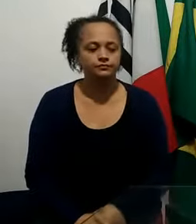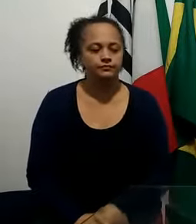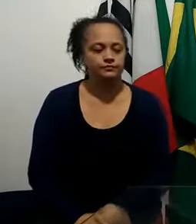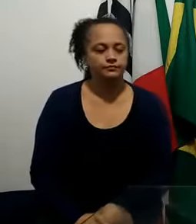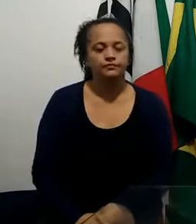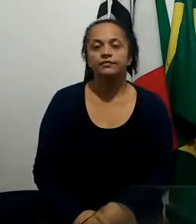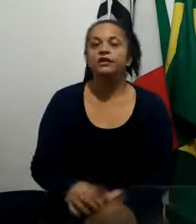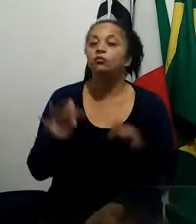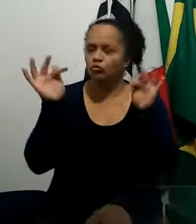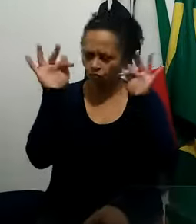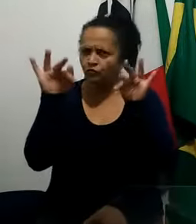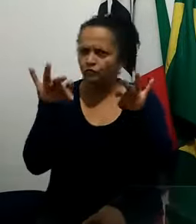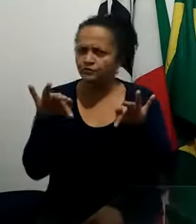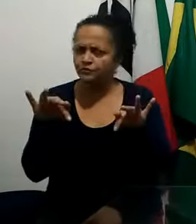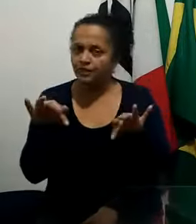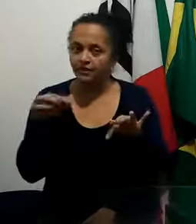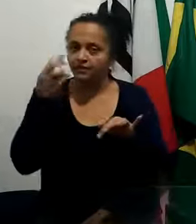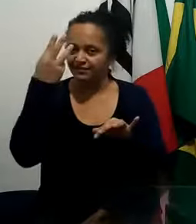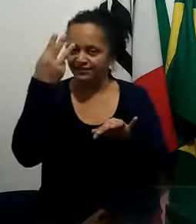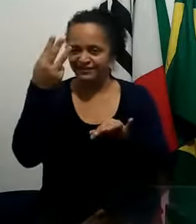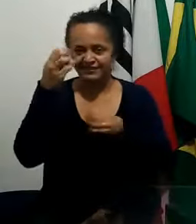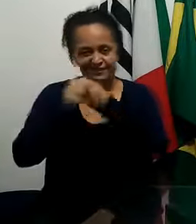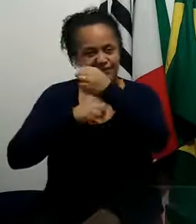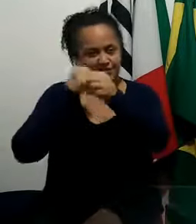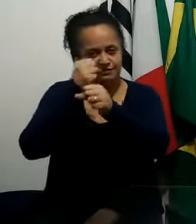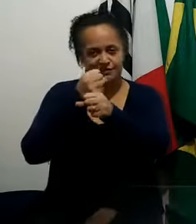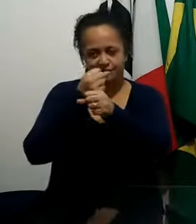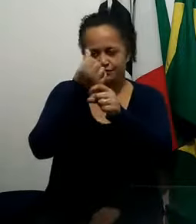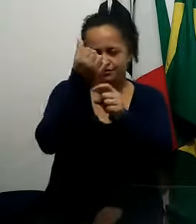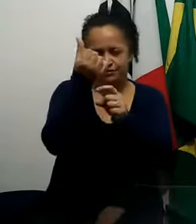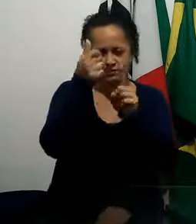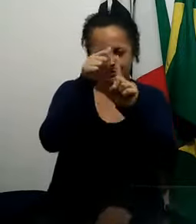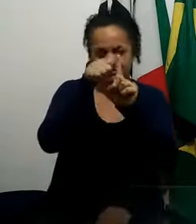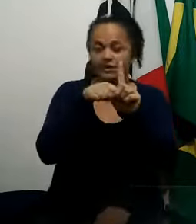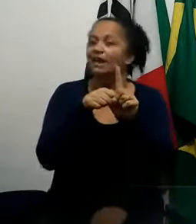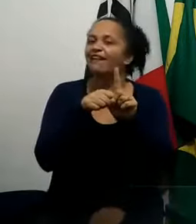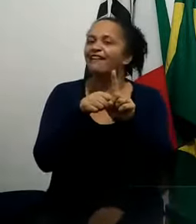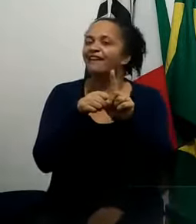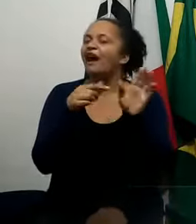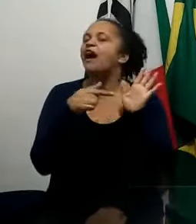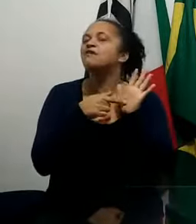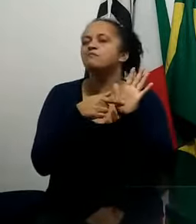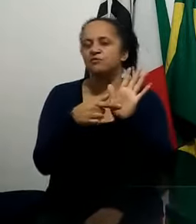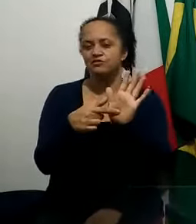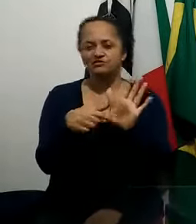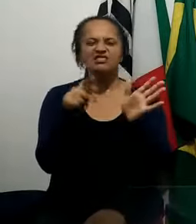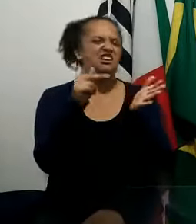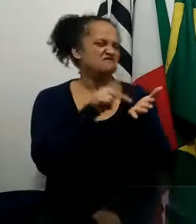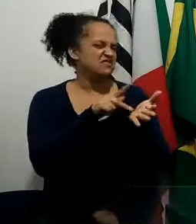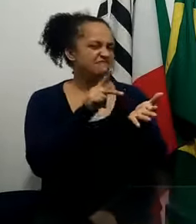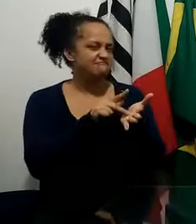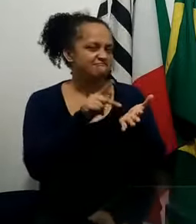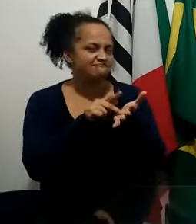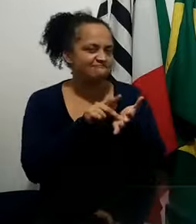anos e meio, aí ele vai começar a se revelar quem ele realmente é. E vai exigir que ele